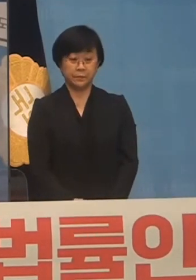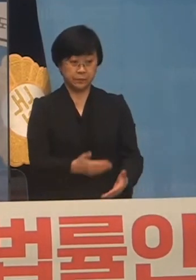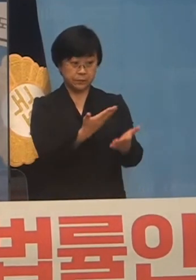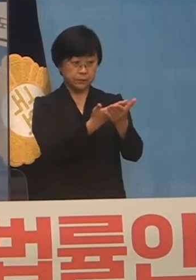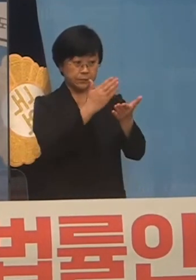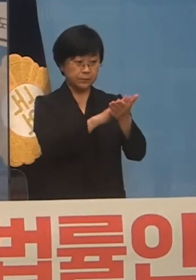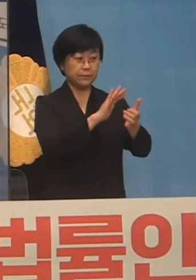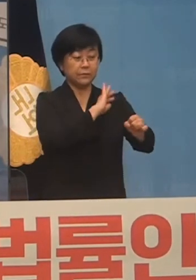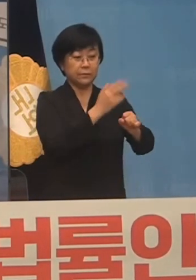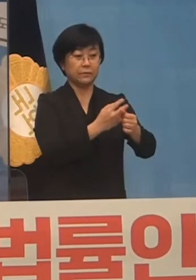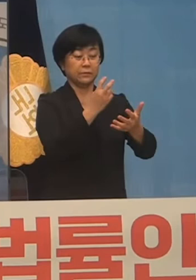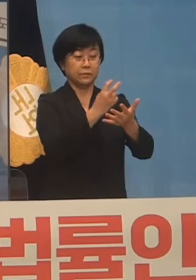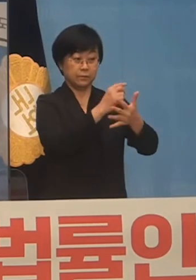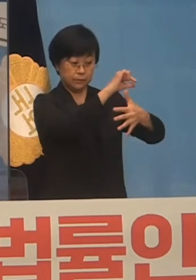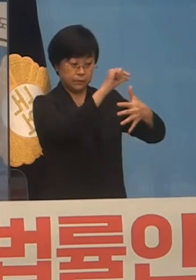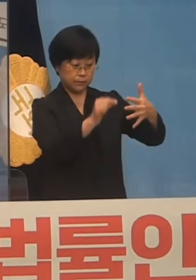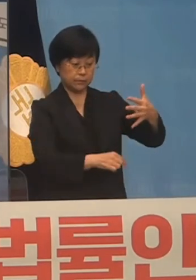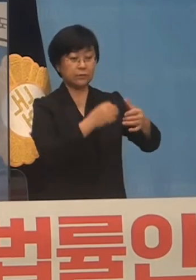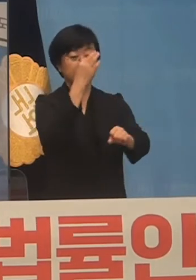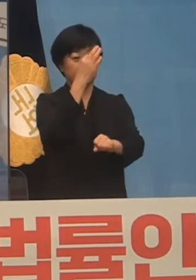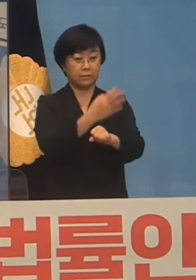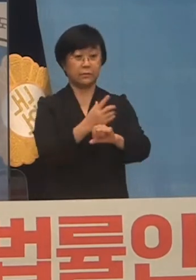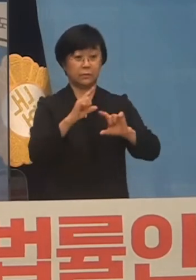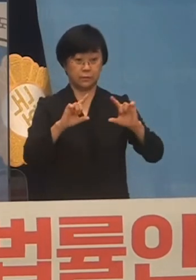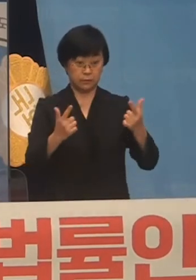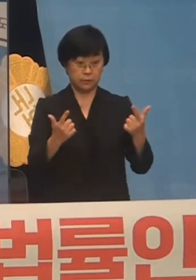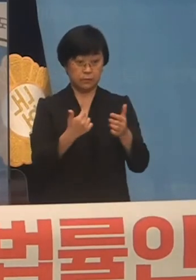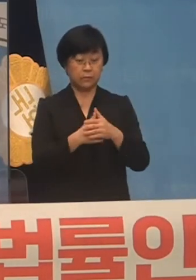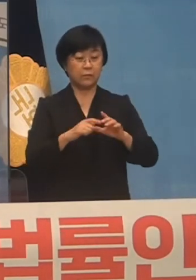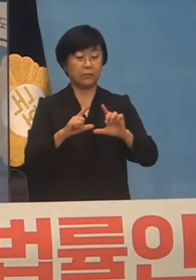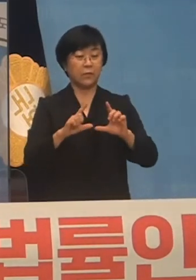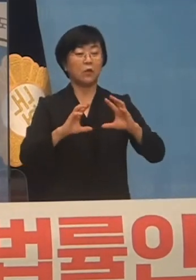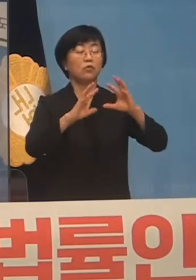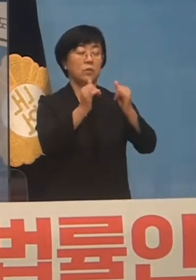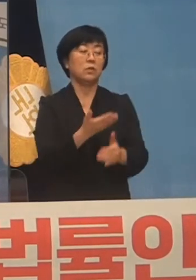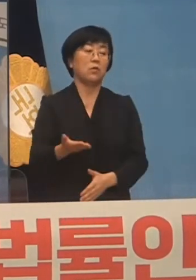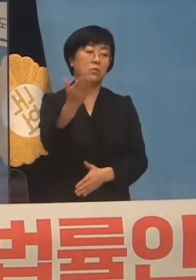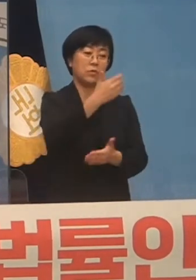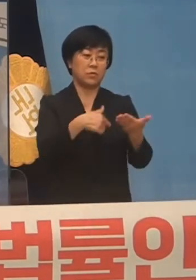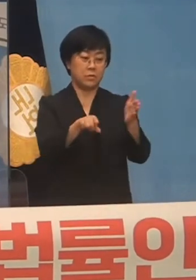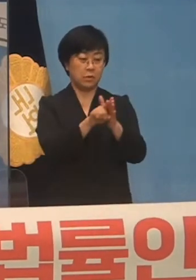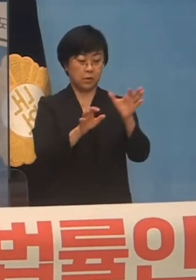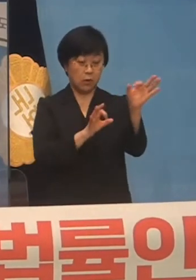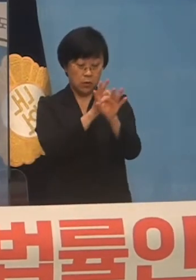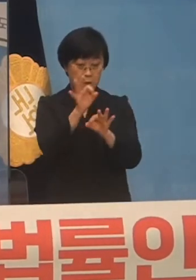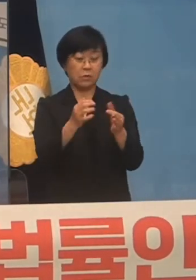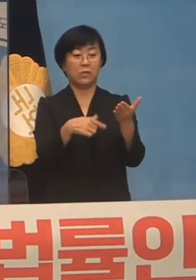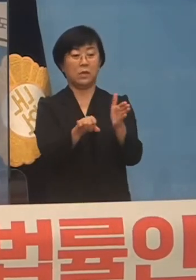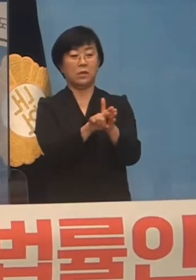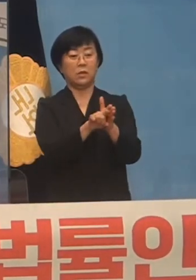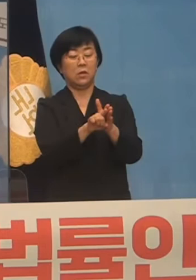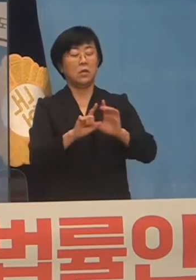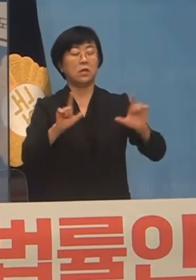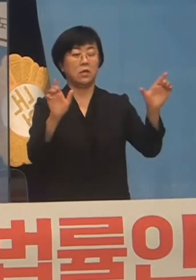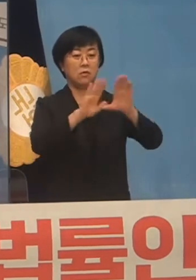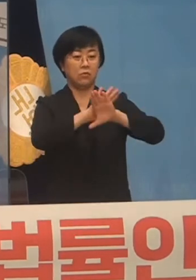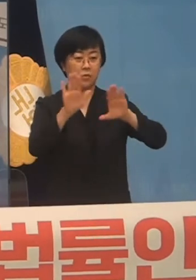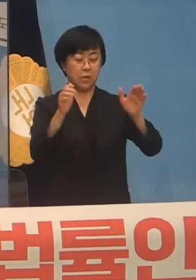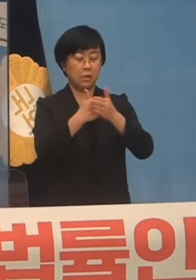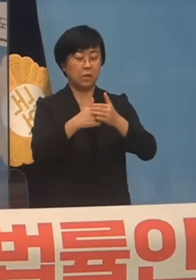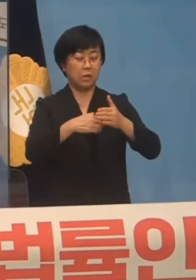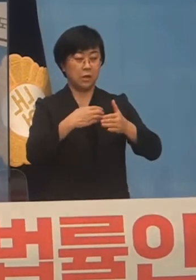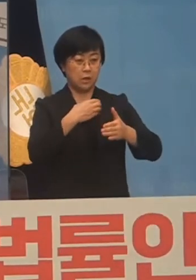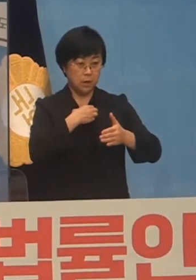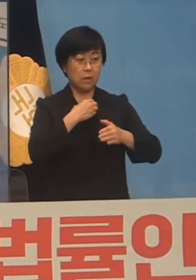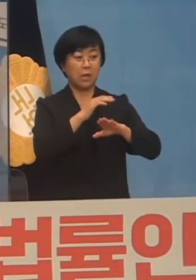수리할 권리 법안은 단순한 법안이 아닙니다. 민생 법안이며 경제 법안이며 기후위기 대응